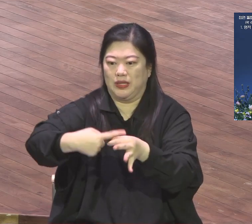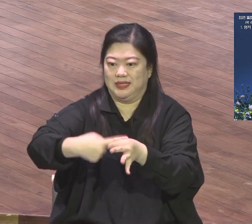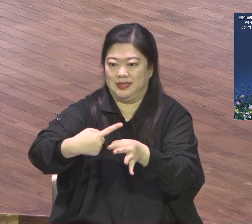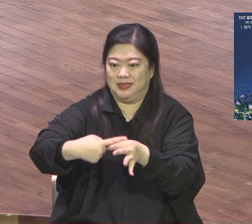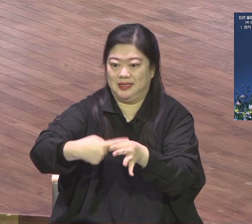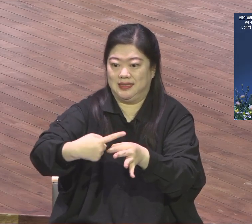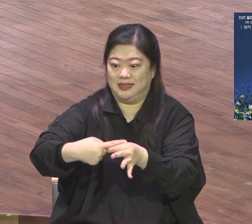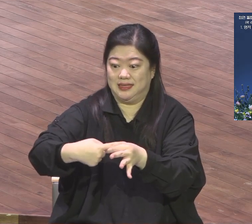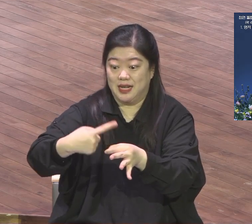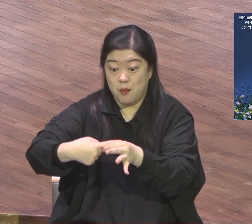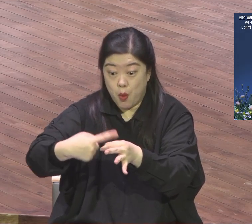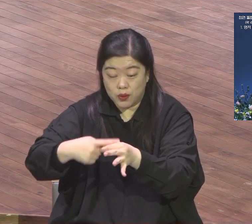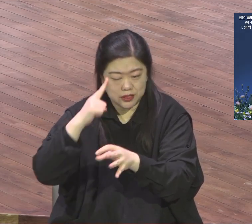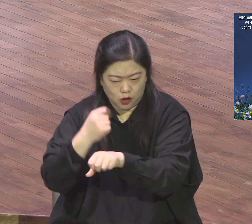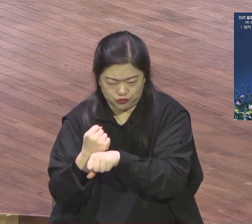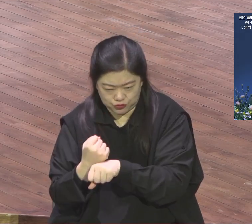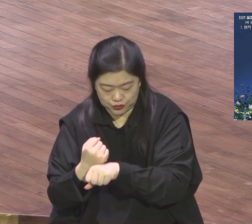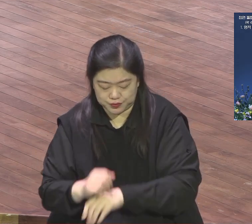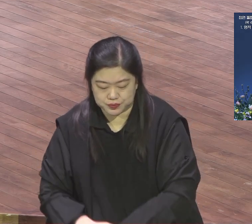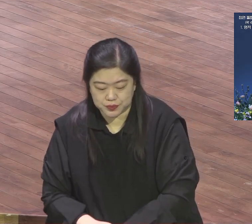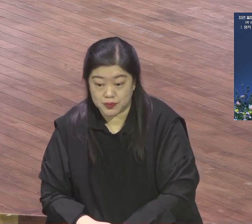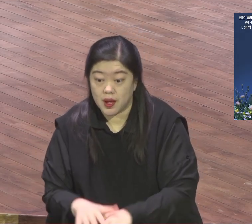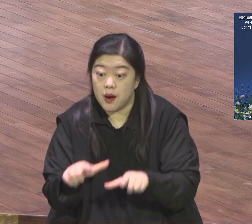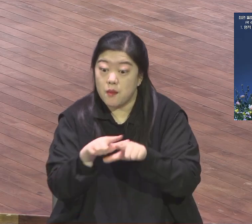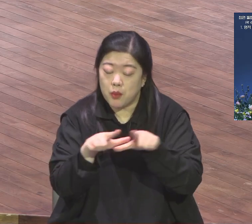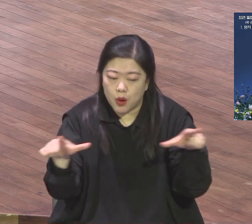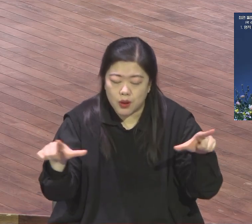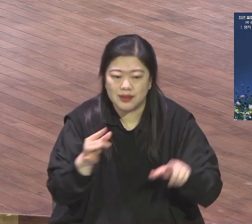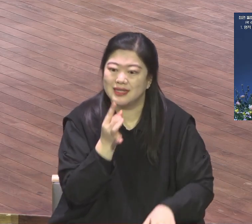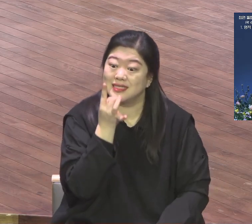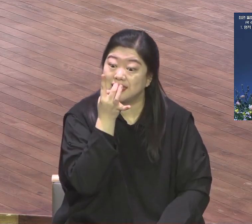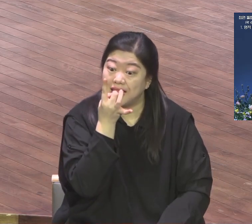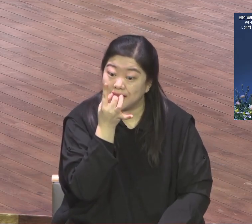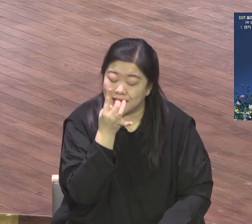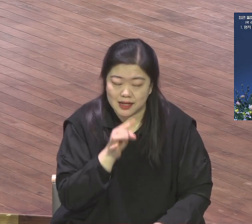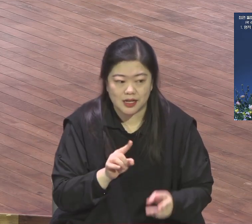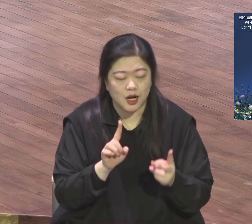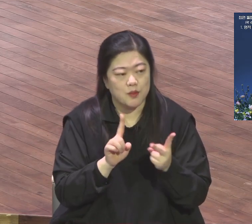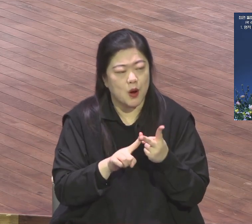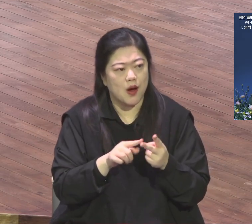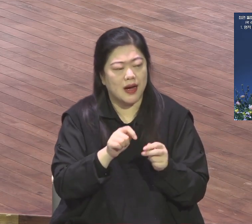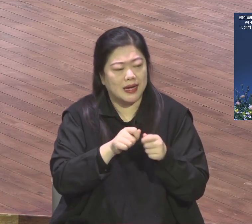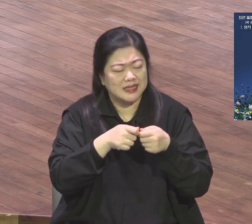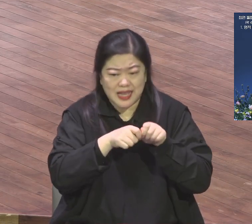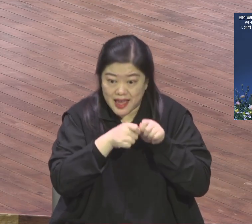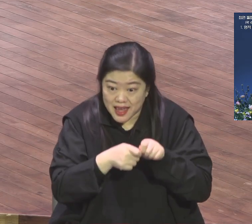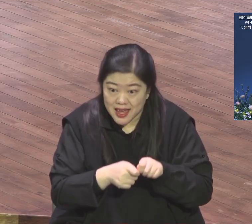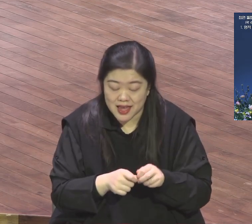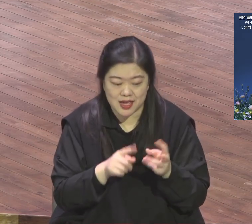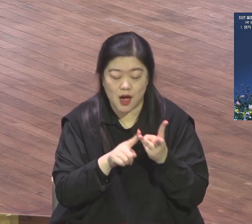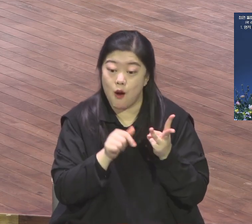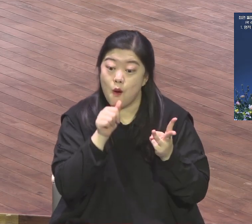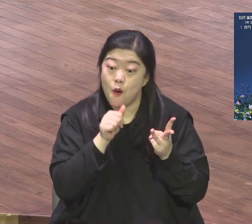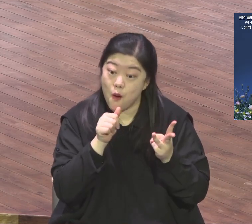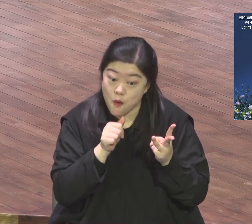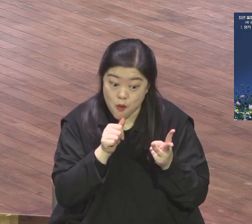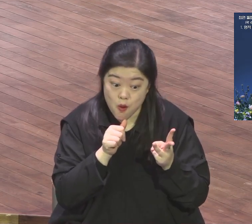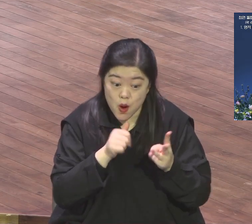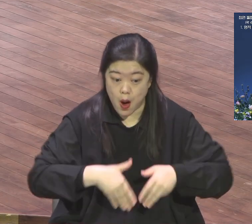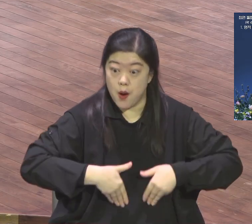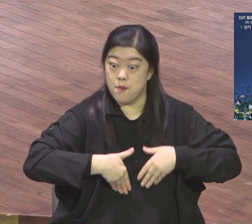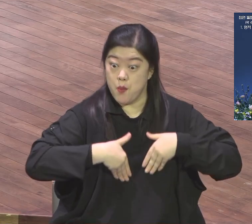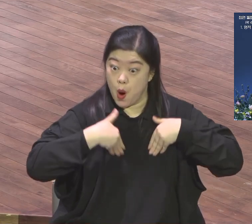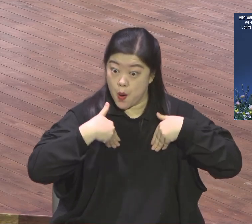다 그렇게 하는데 유독 밀과 보리는 가을에 파종해서 추운 겨울을